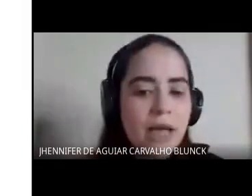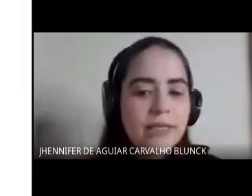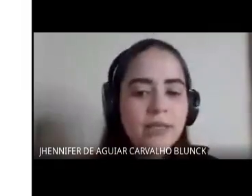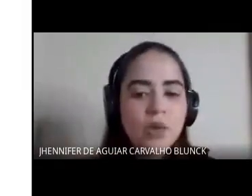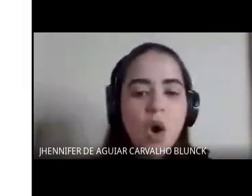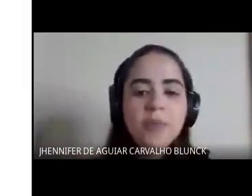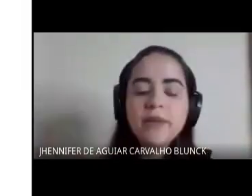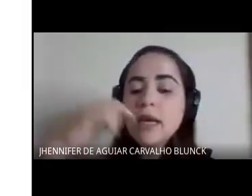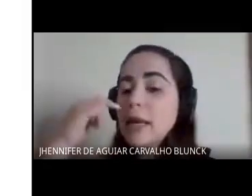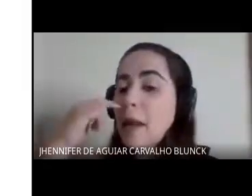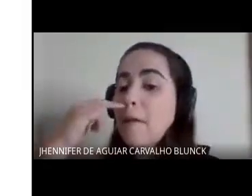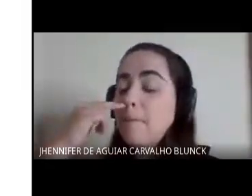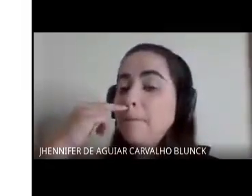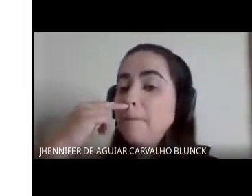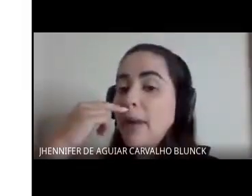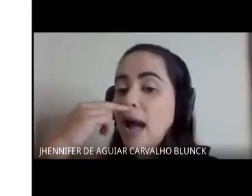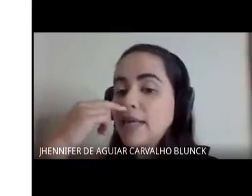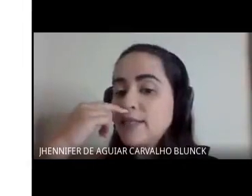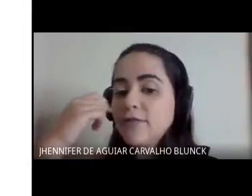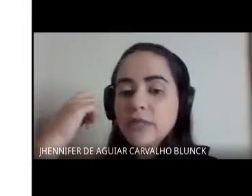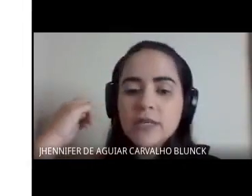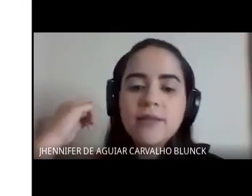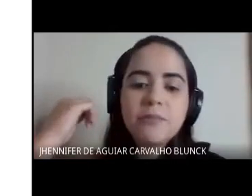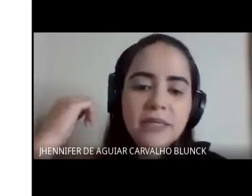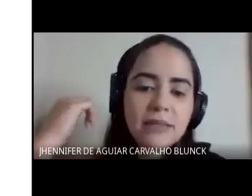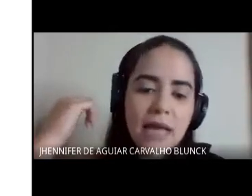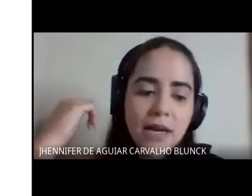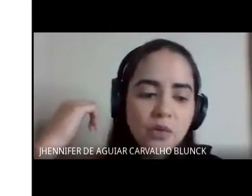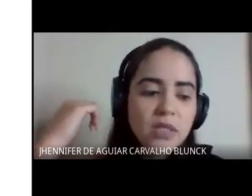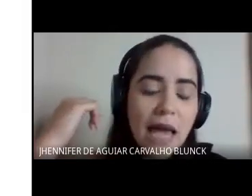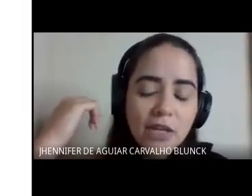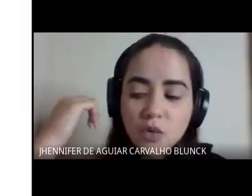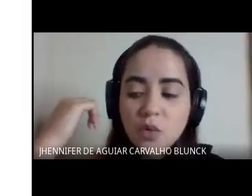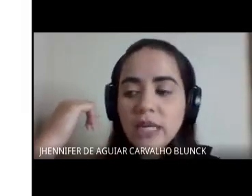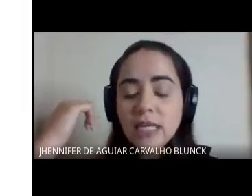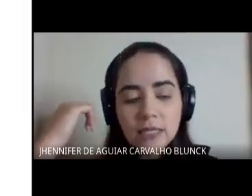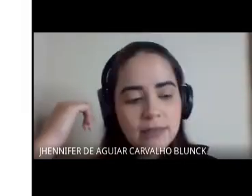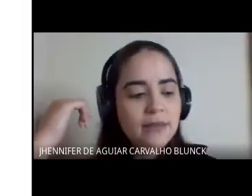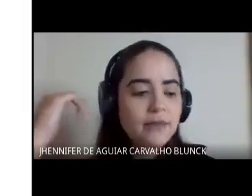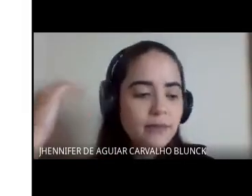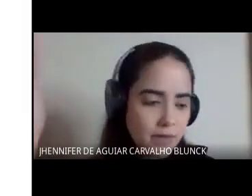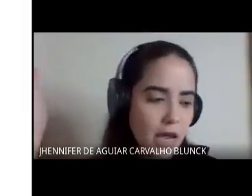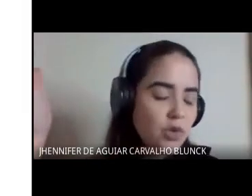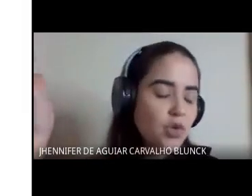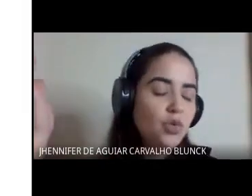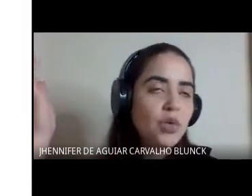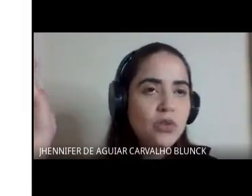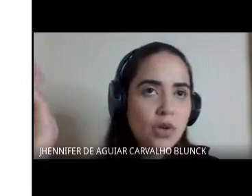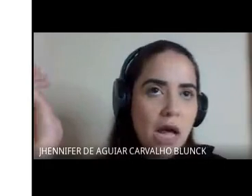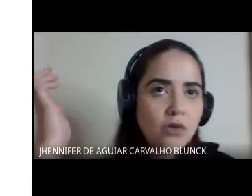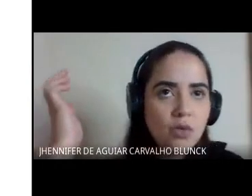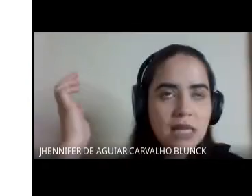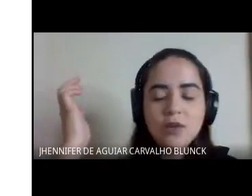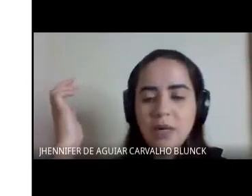com relação a esse nome, mas se vocês pesquisarem no site do INES, que é o